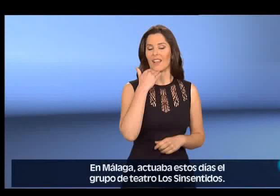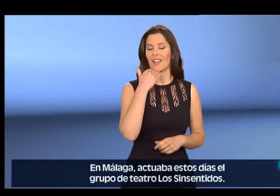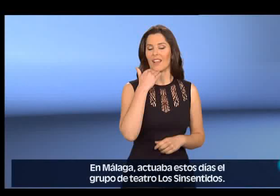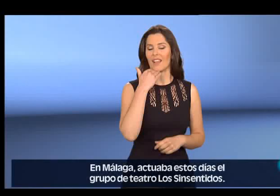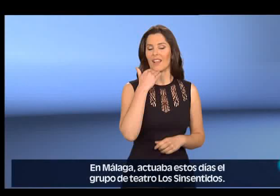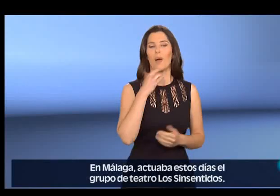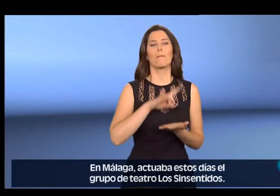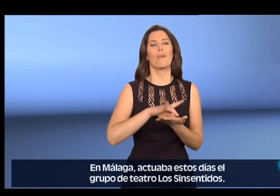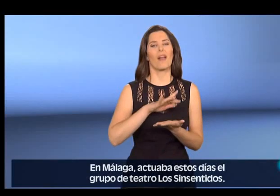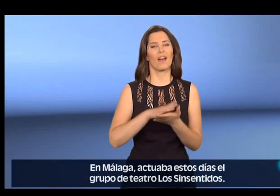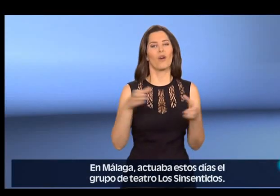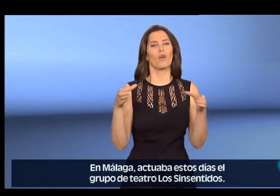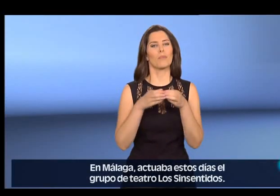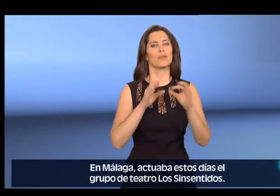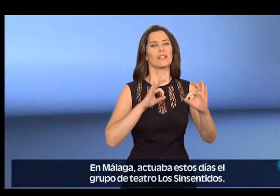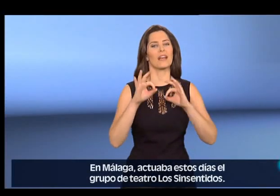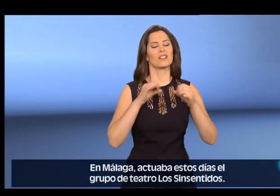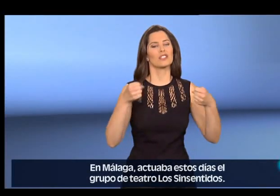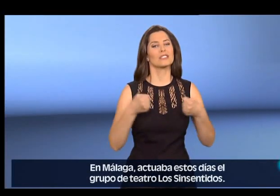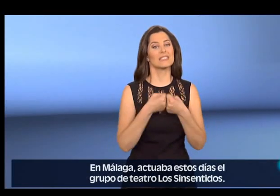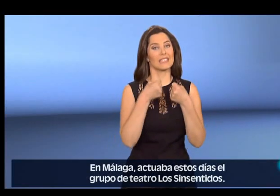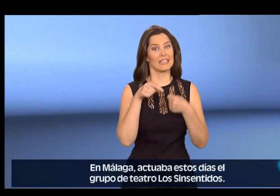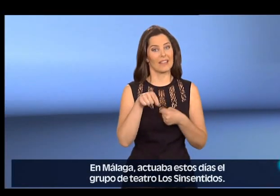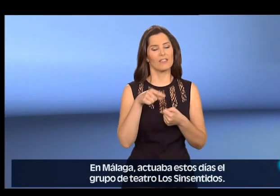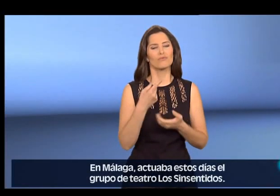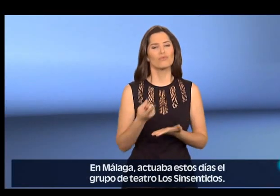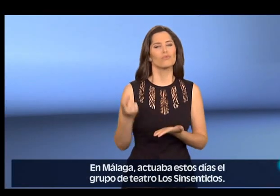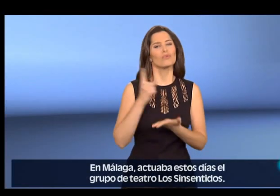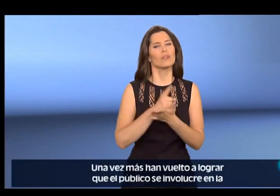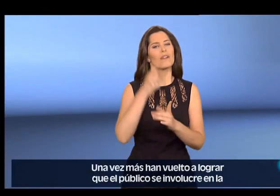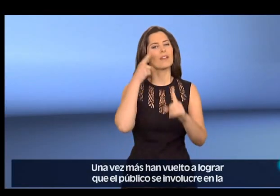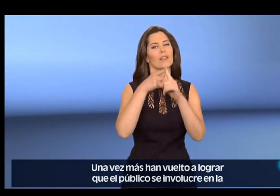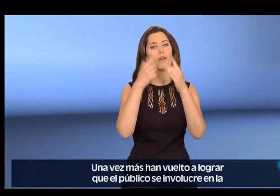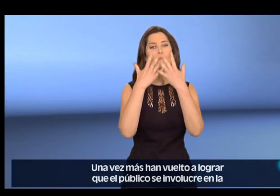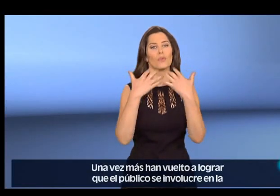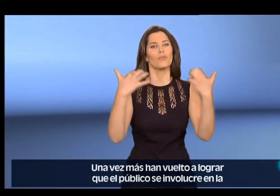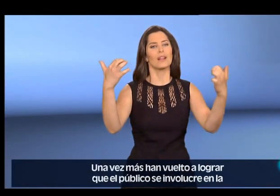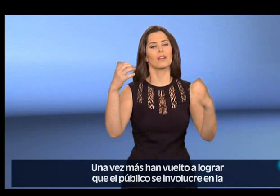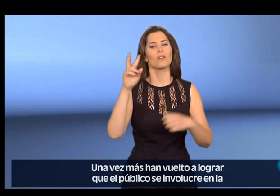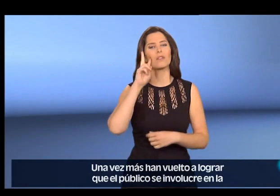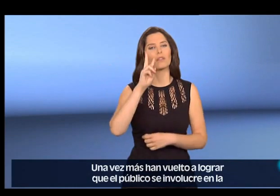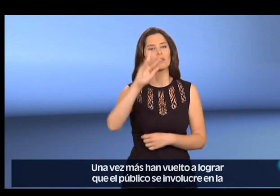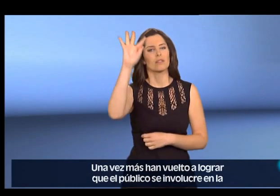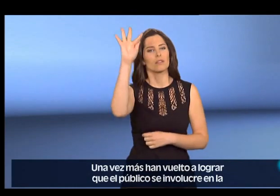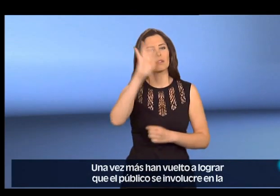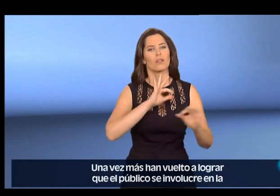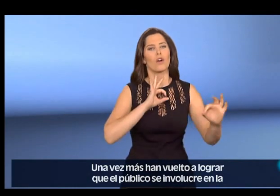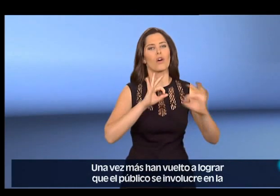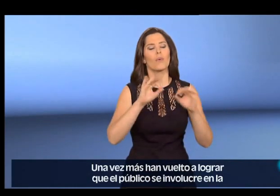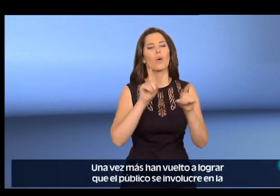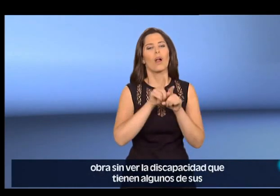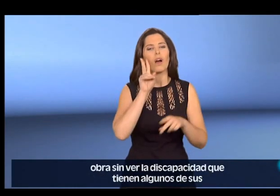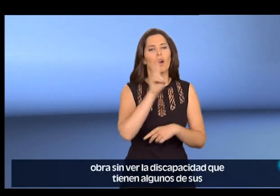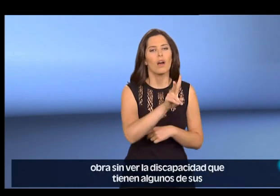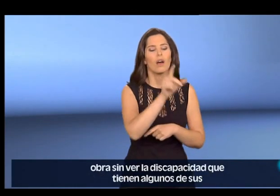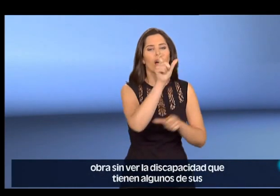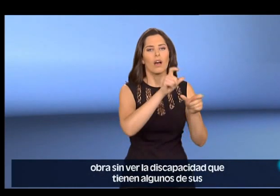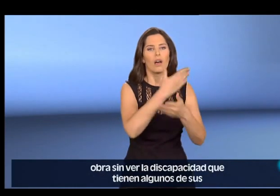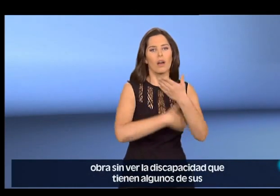Actuaba estos días el grupo de teatro Los Sinsentidos. Una vez más, han vuelto a lograr que el público se involucre en la obra sin ver la discapacidad